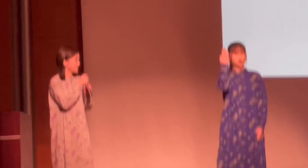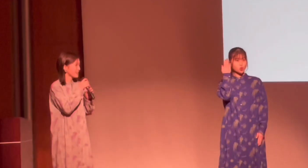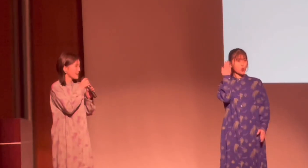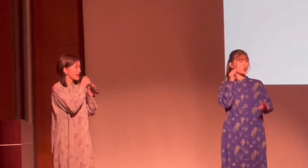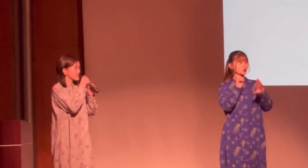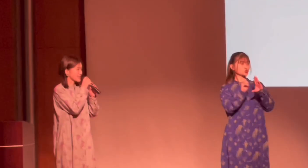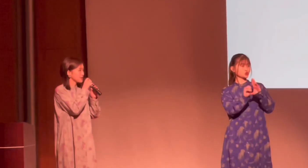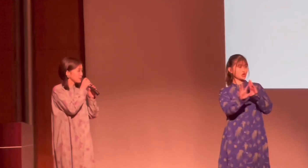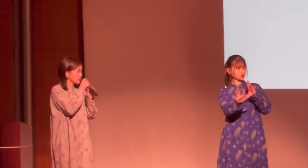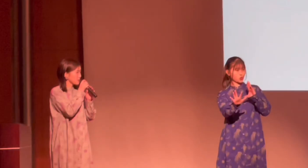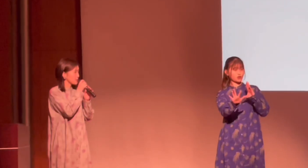先ほど